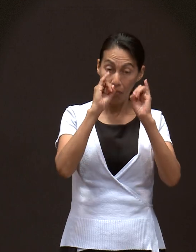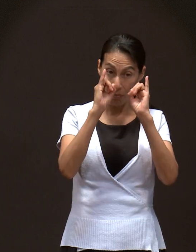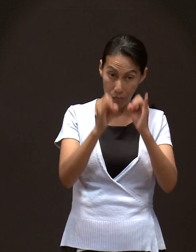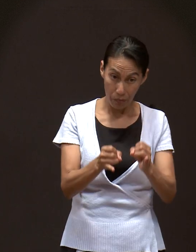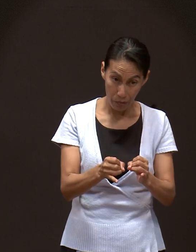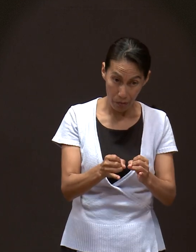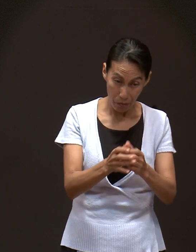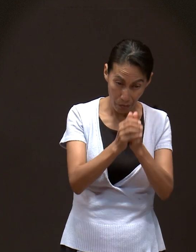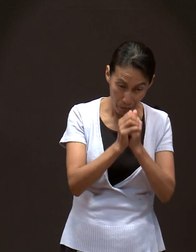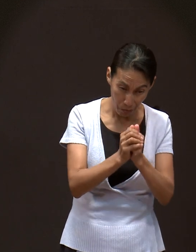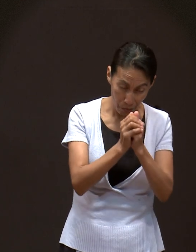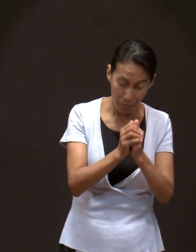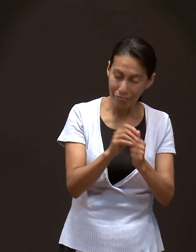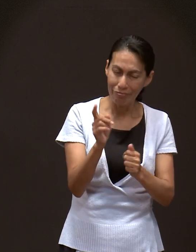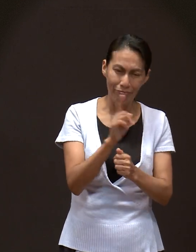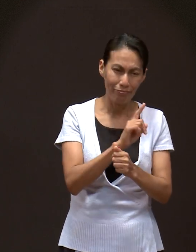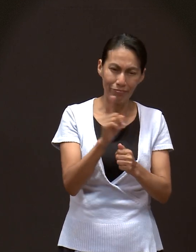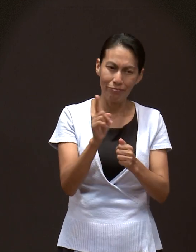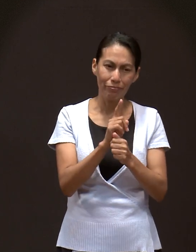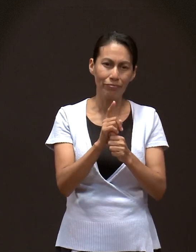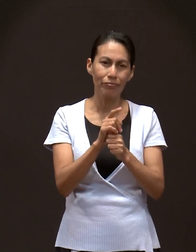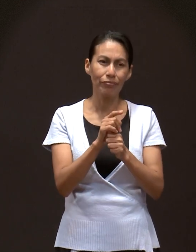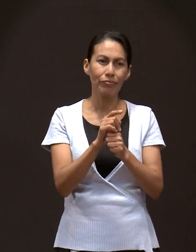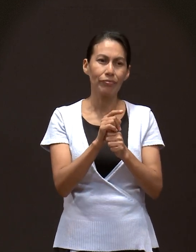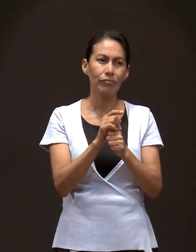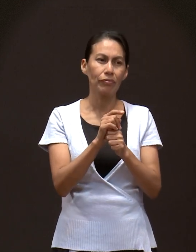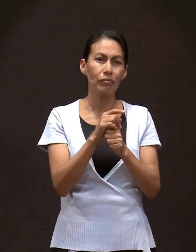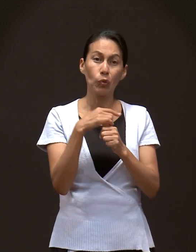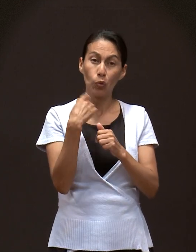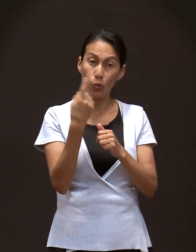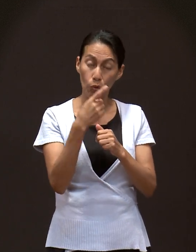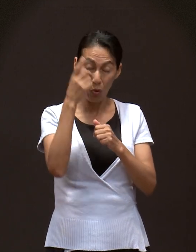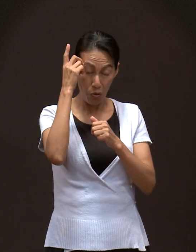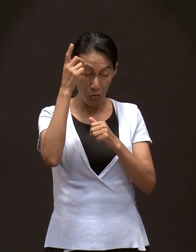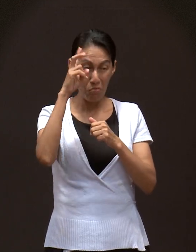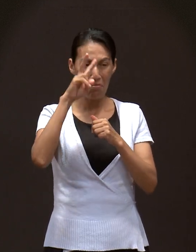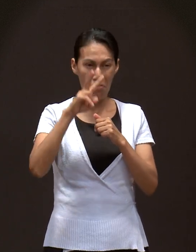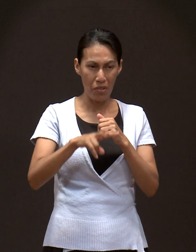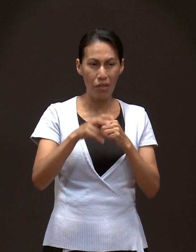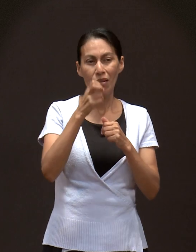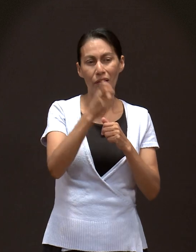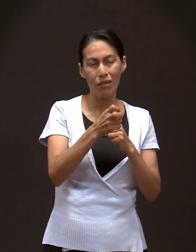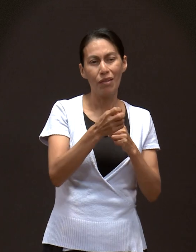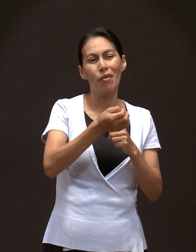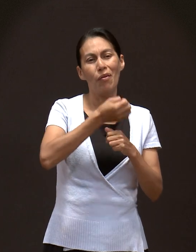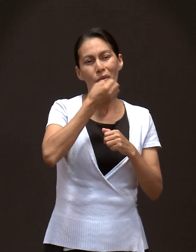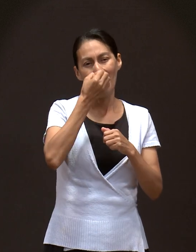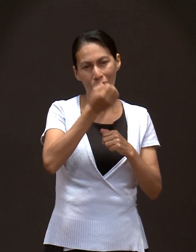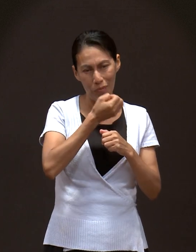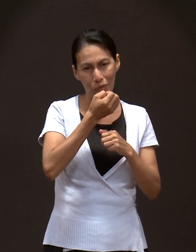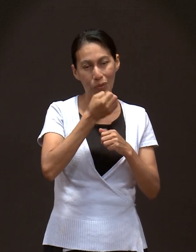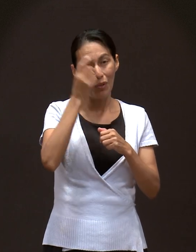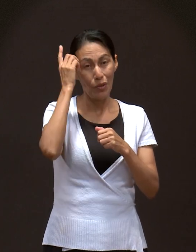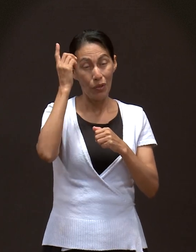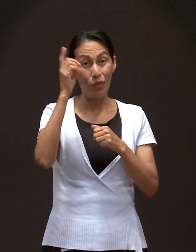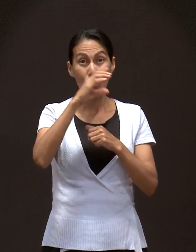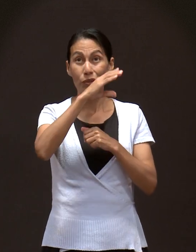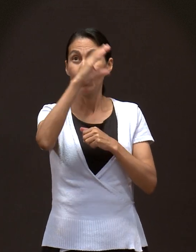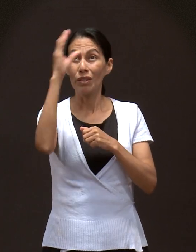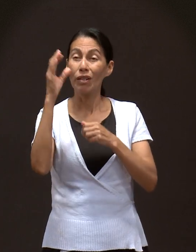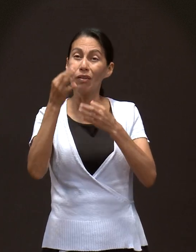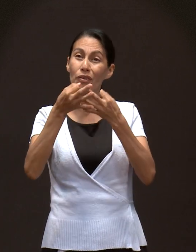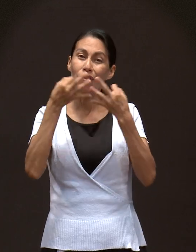adoramos imágenes, no adoramos ídolos, adoramos al Dios verdadero, al Dios